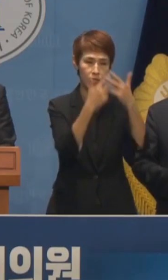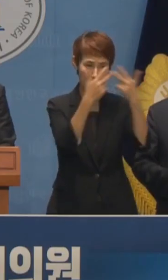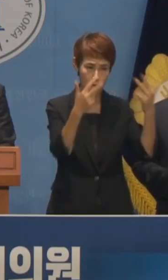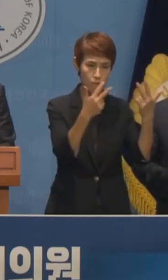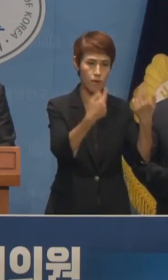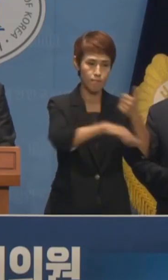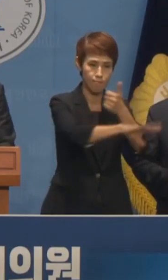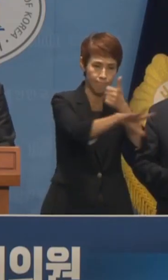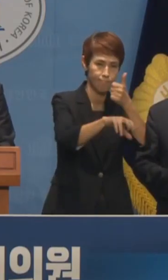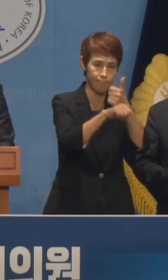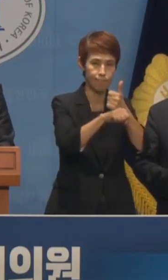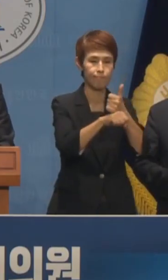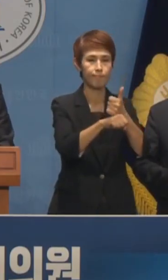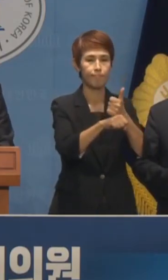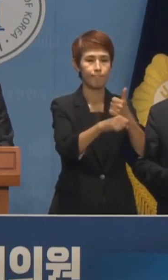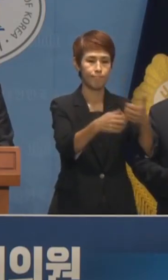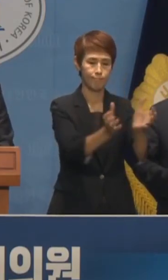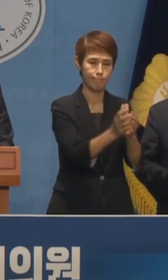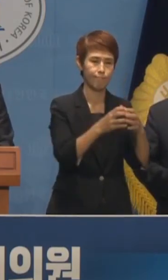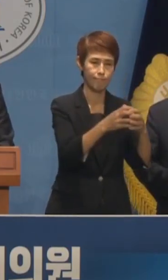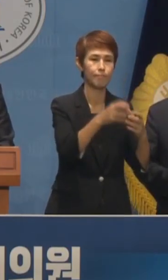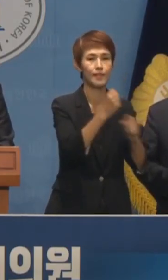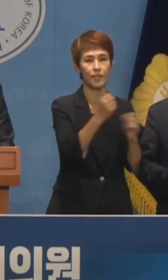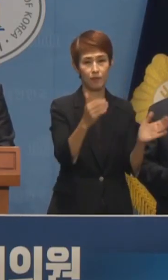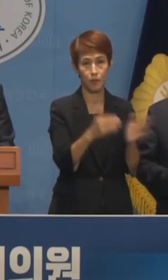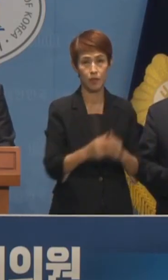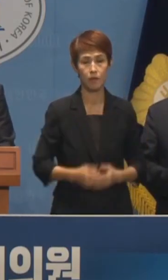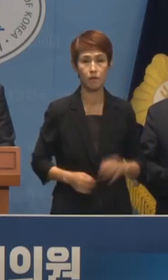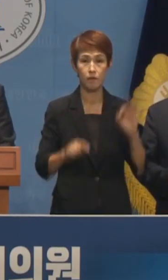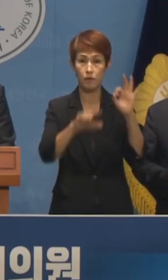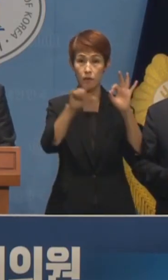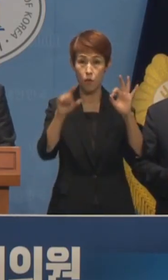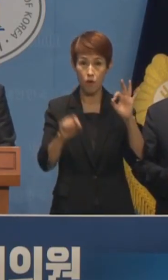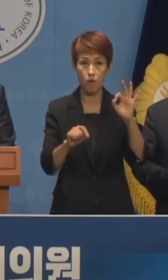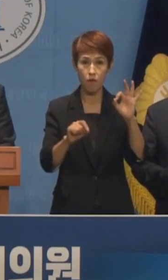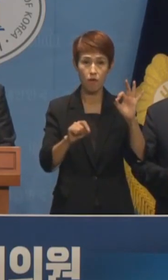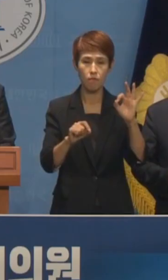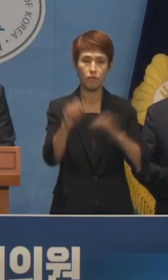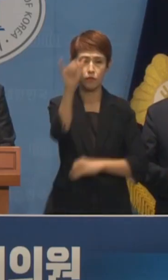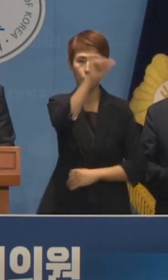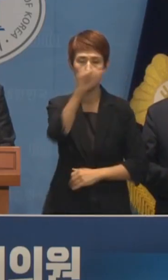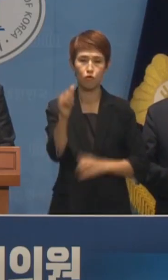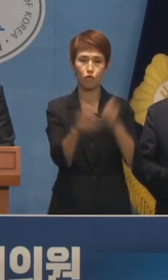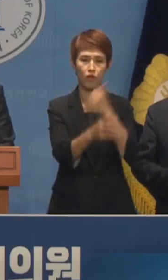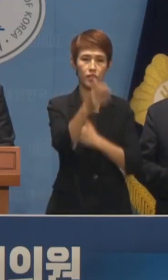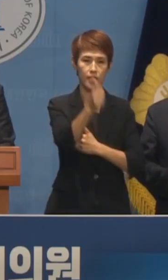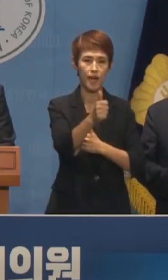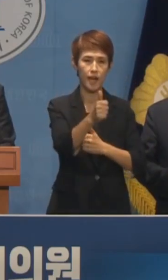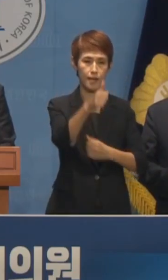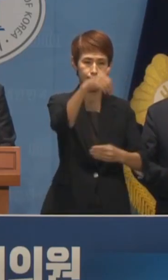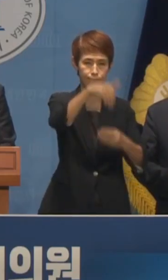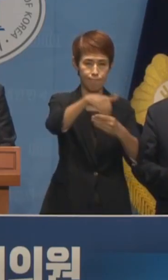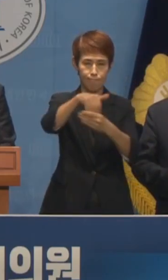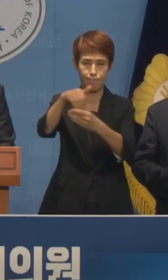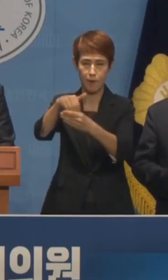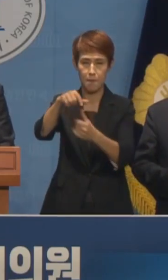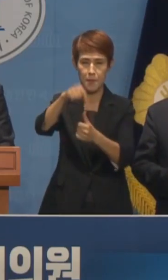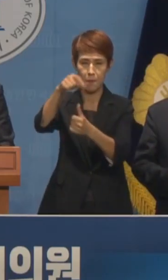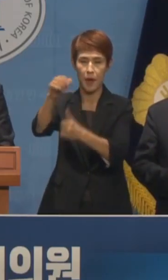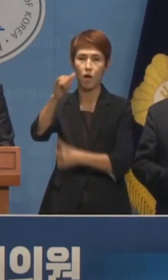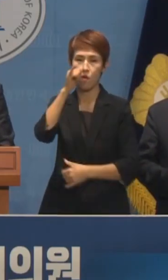구성했습니다. 그리고 다가오는 10월 10개 부문 전국위원장을 선출해 당의 지도체제를 완성하게